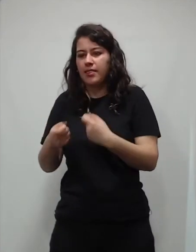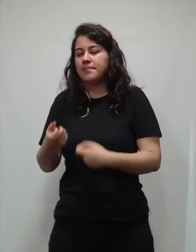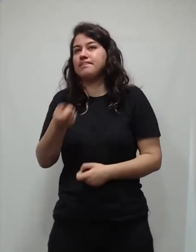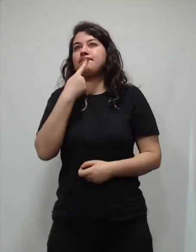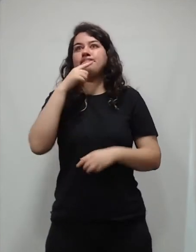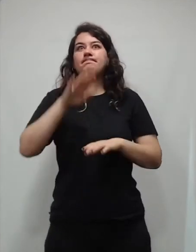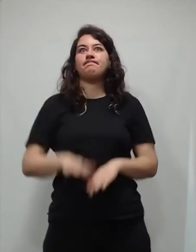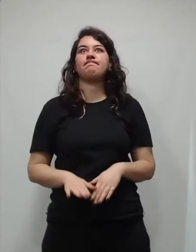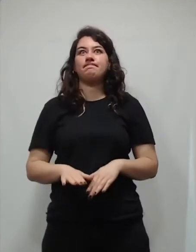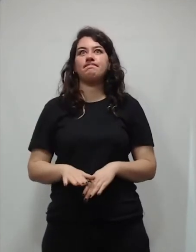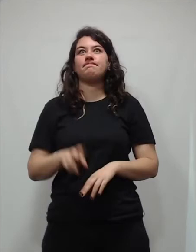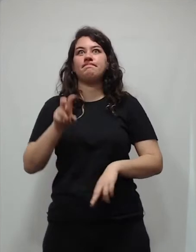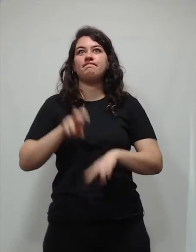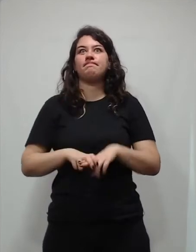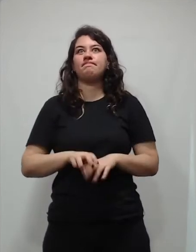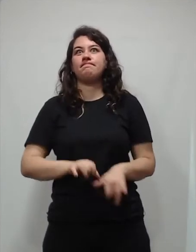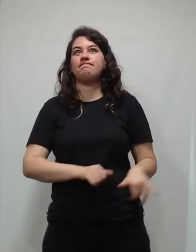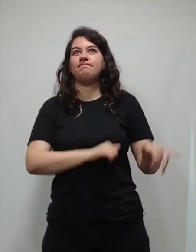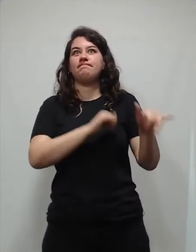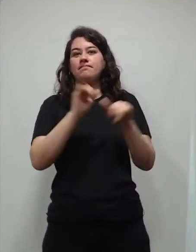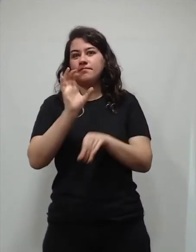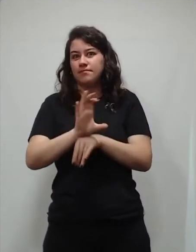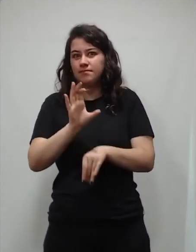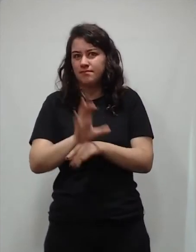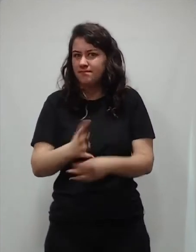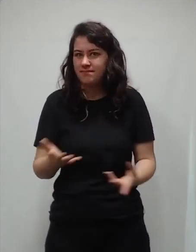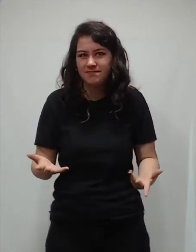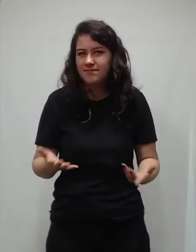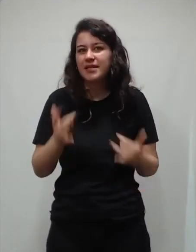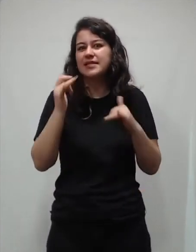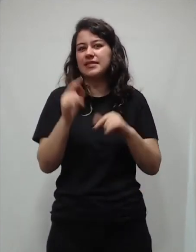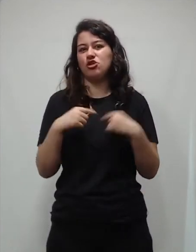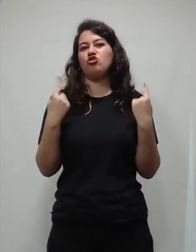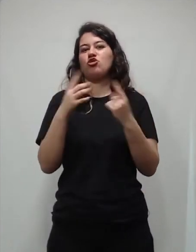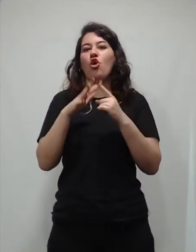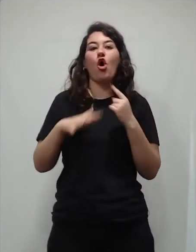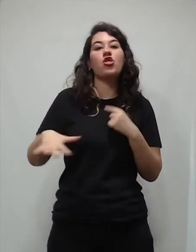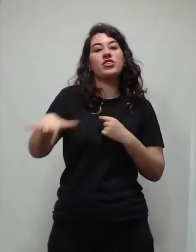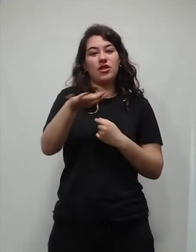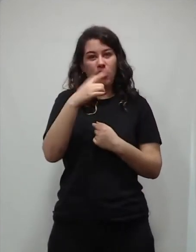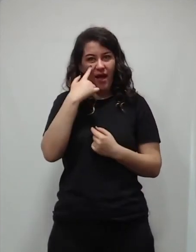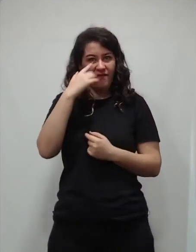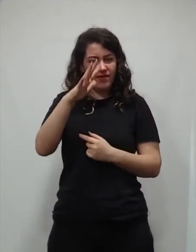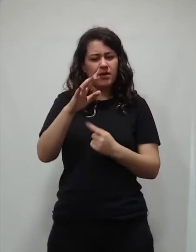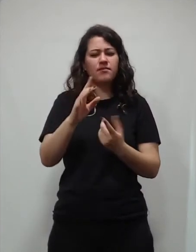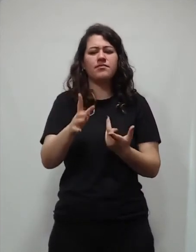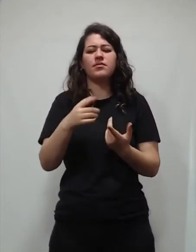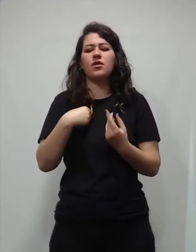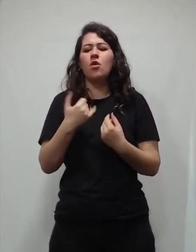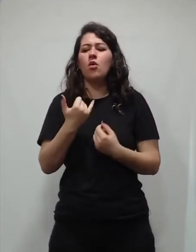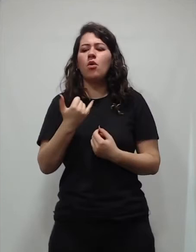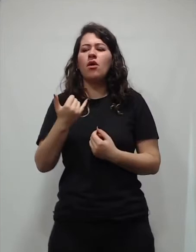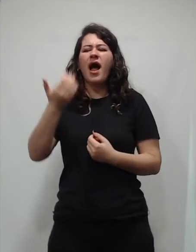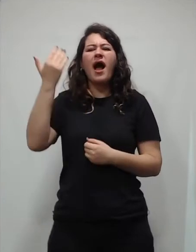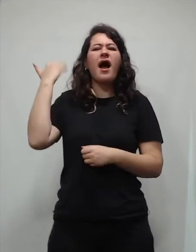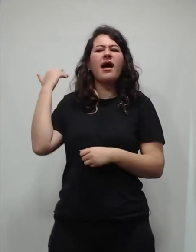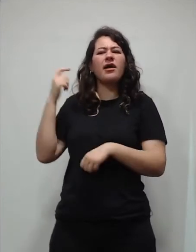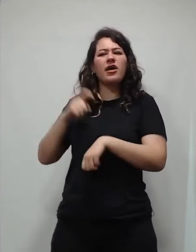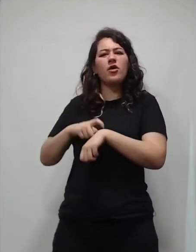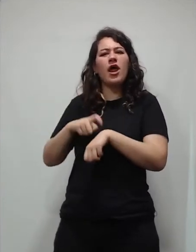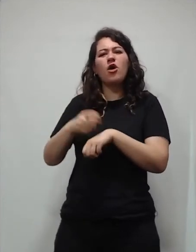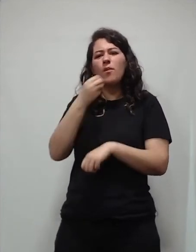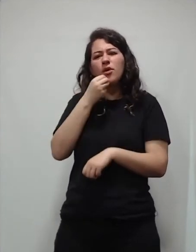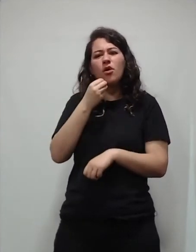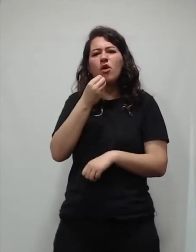quietito y seguimos con la clase. Si ubicamos el contexto, vamos a ver cuándo comió,